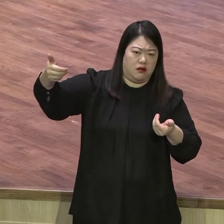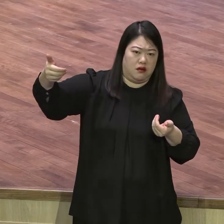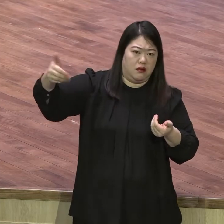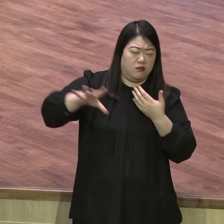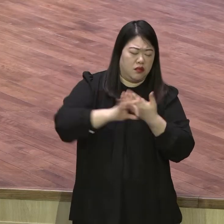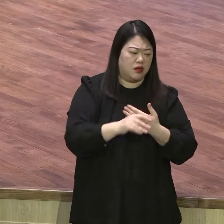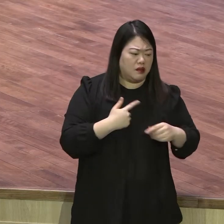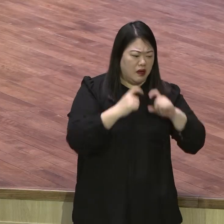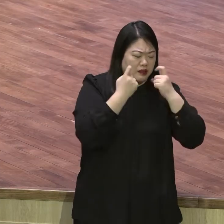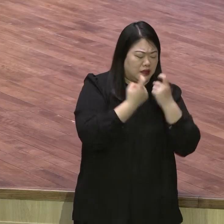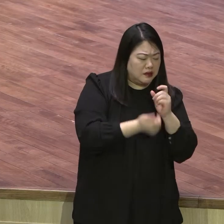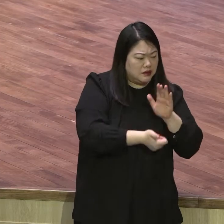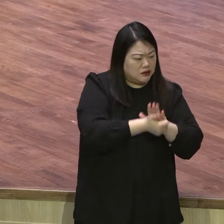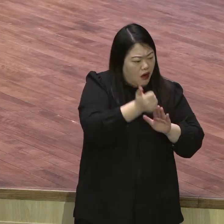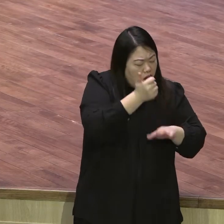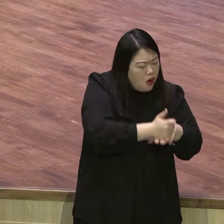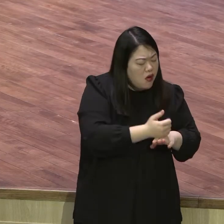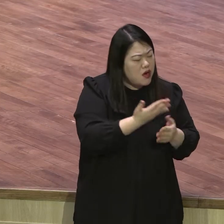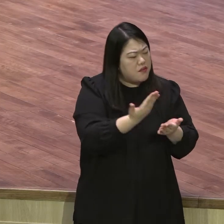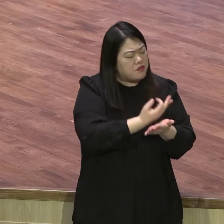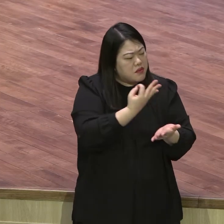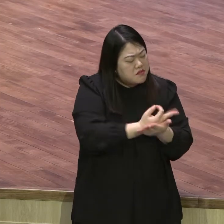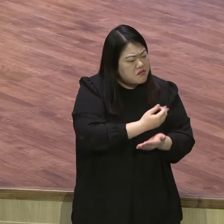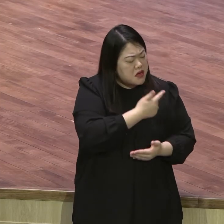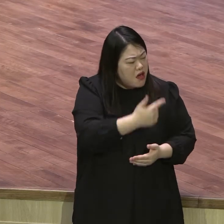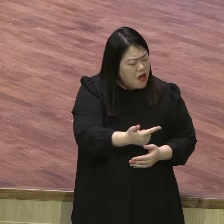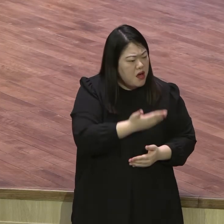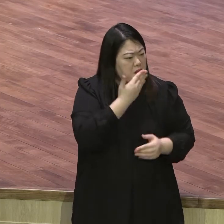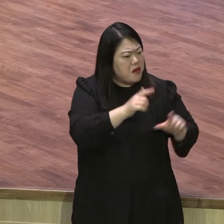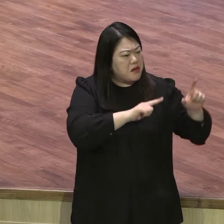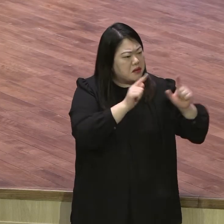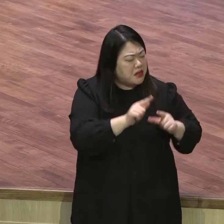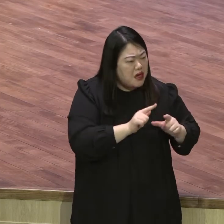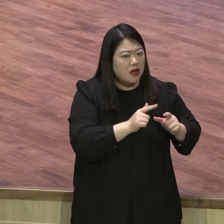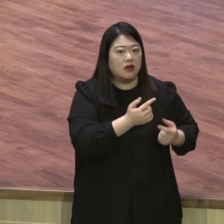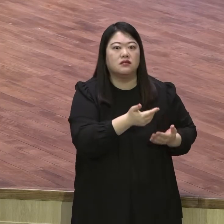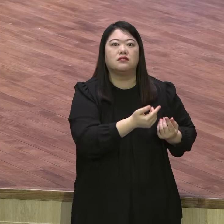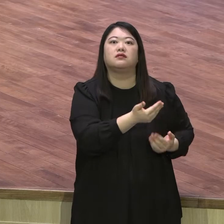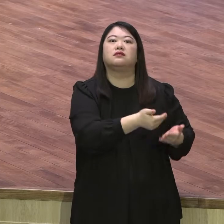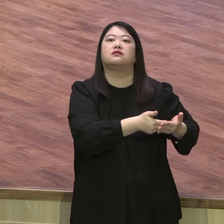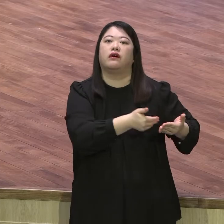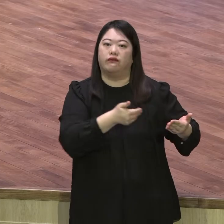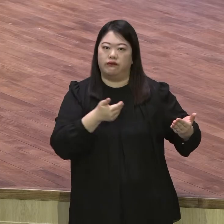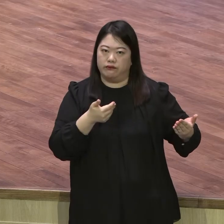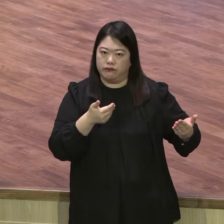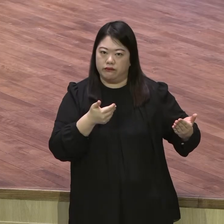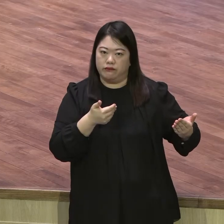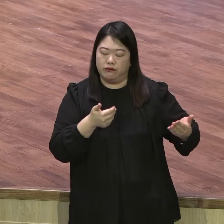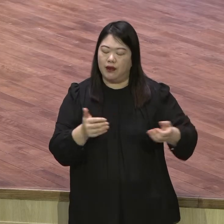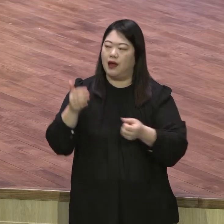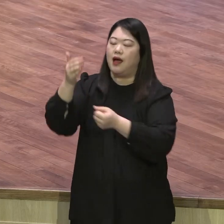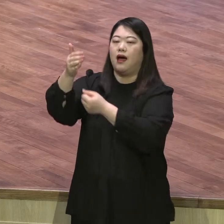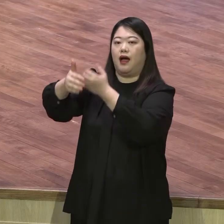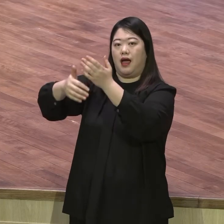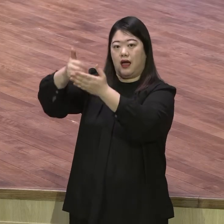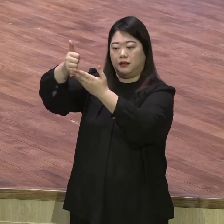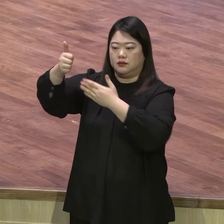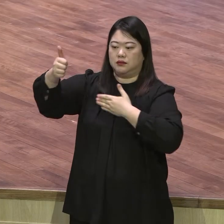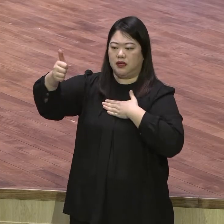전에, 내가 출세하기 전에, 내 돈 많이 벌기 전에 가장 중요한 게